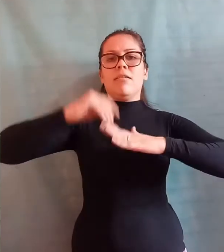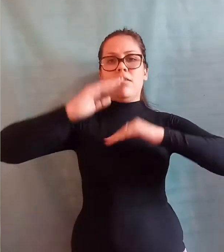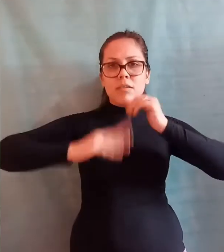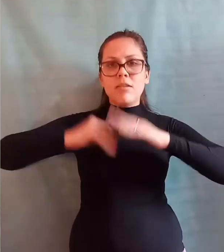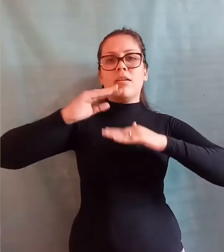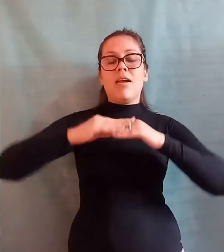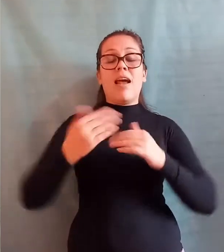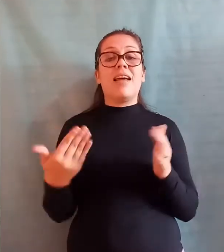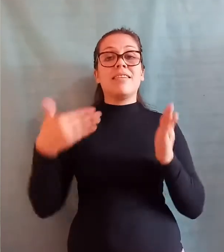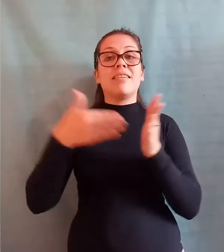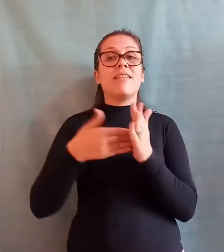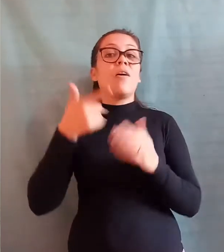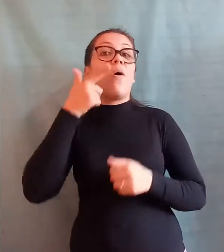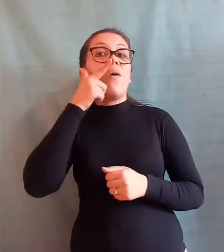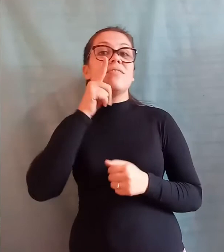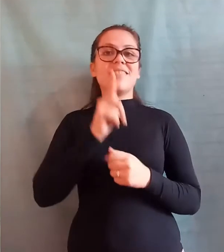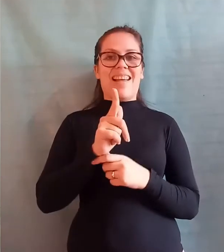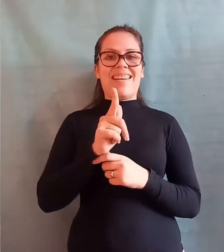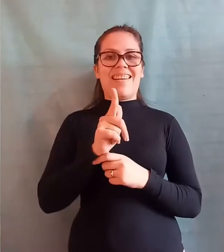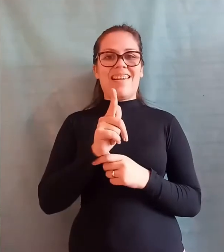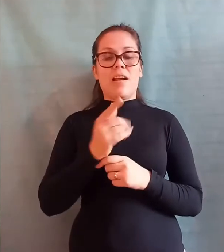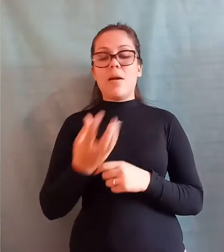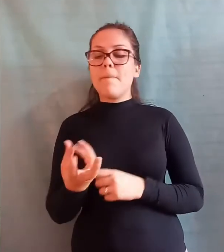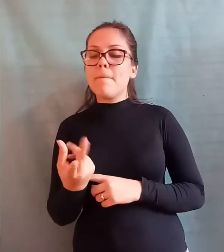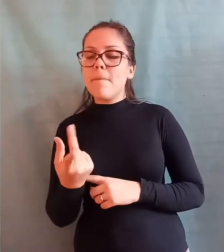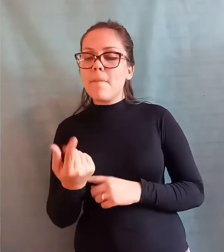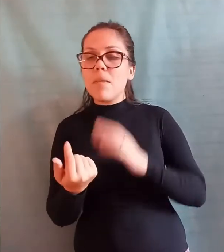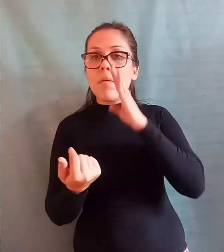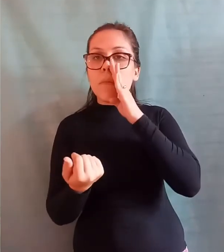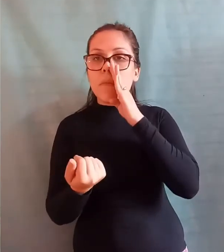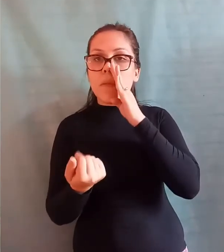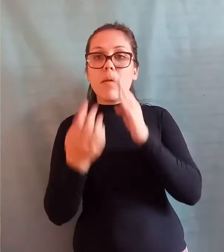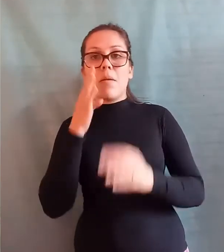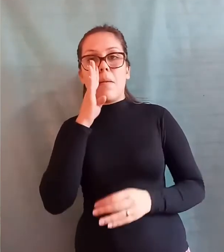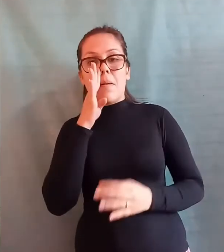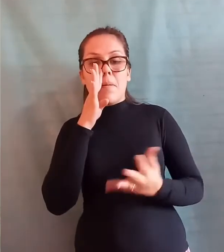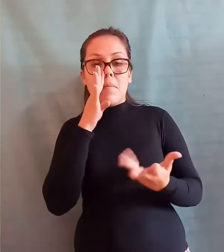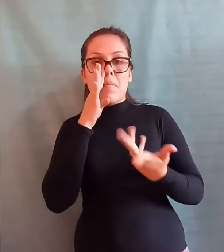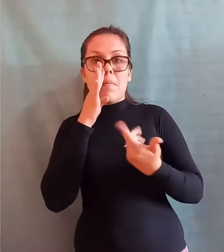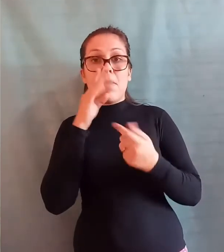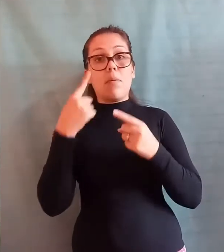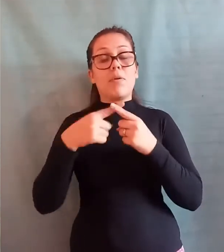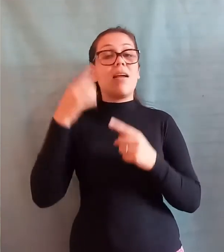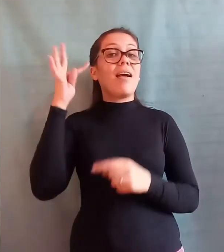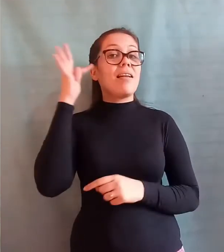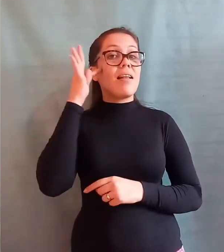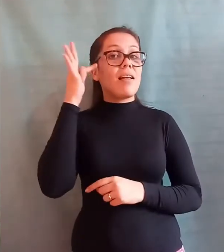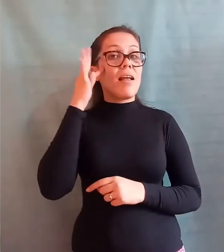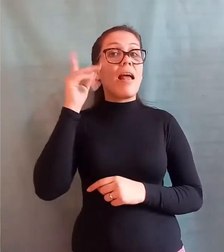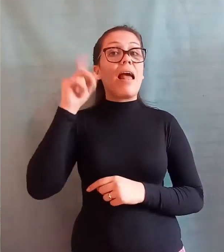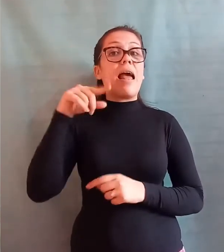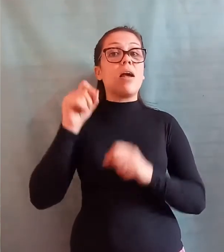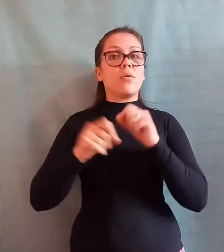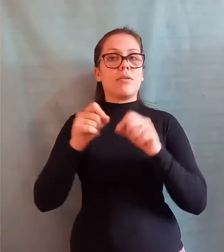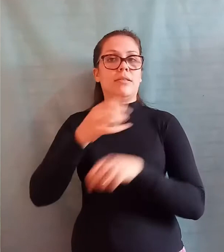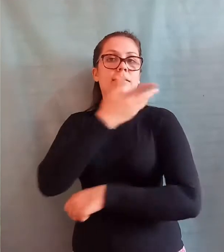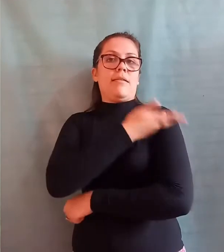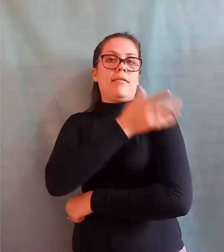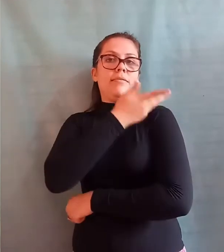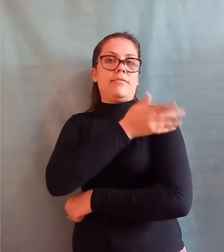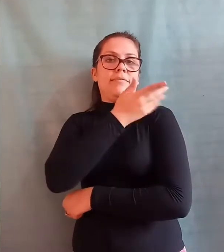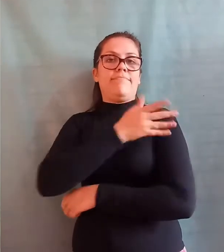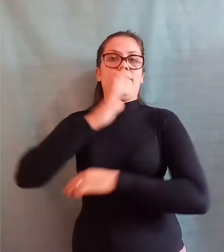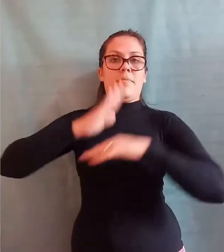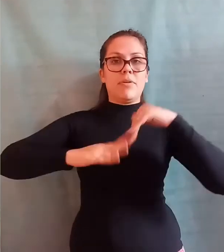momento que tu consegue te concentrar ao ponto de contar, porque as técnicas de respiração e de meditação são um treino, a gente